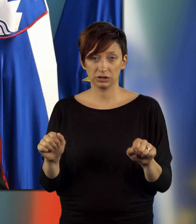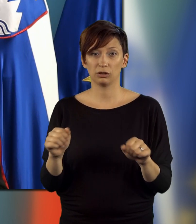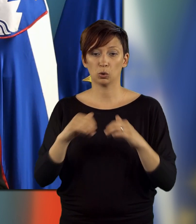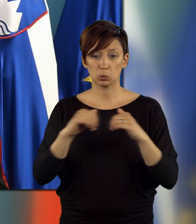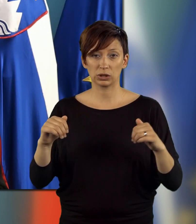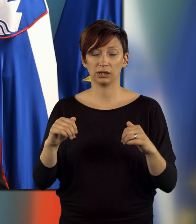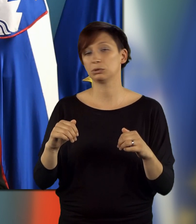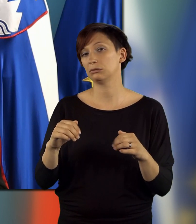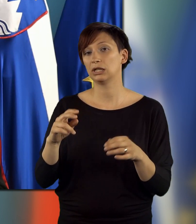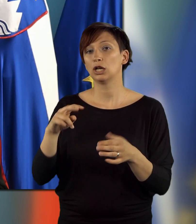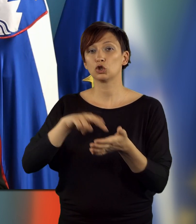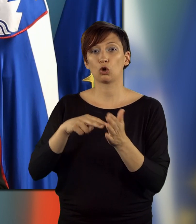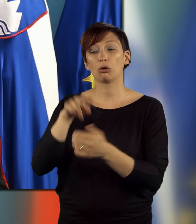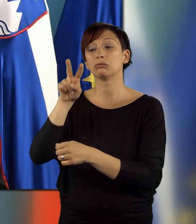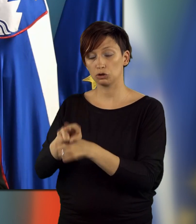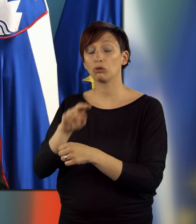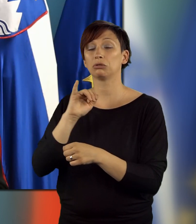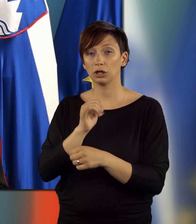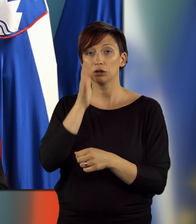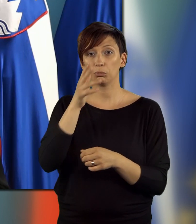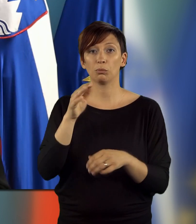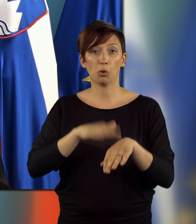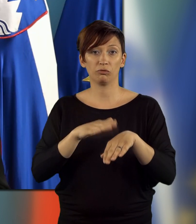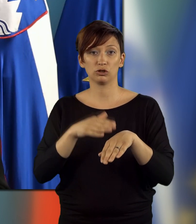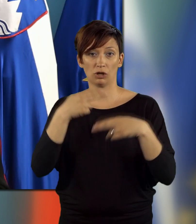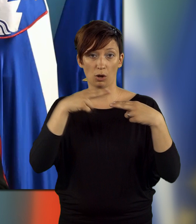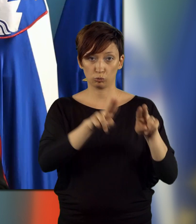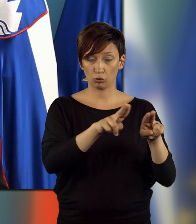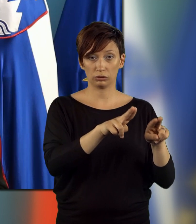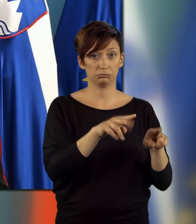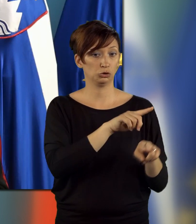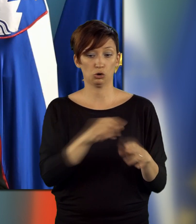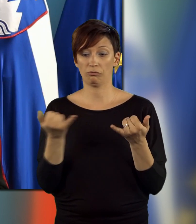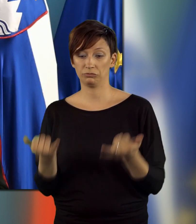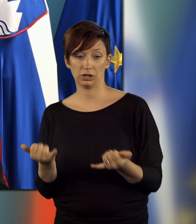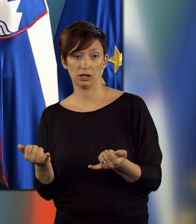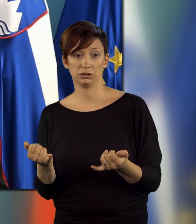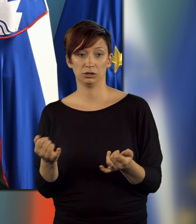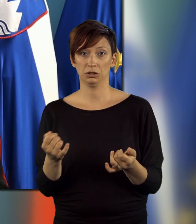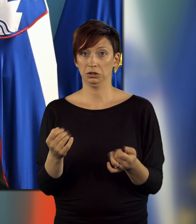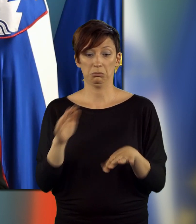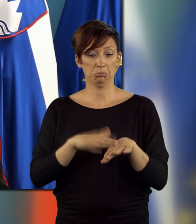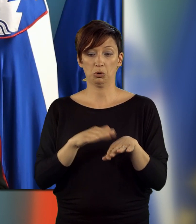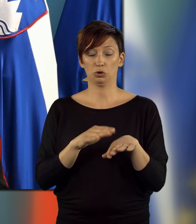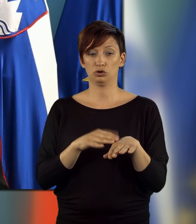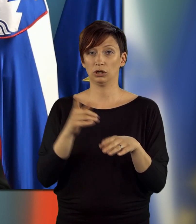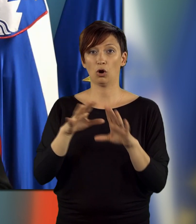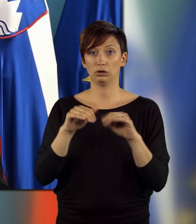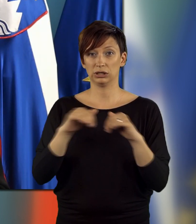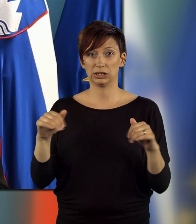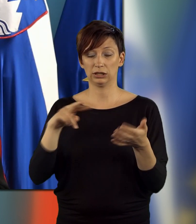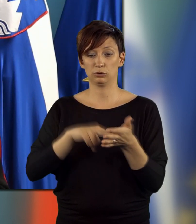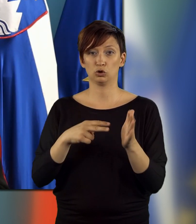uveden izredni strokovni nadzor, da bom o tem obveščena. Do danes jaz poročila